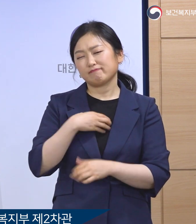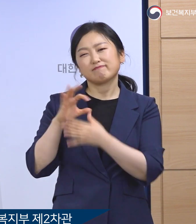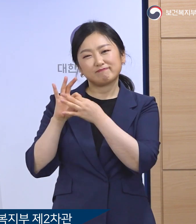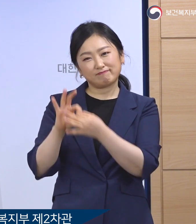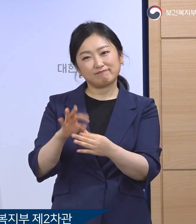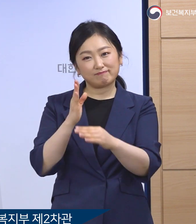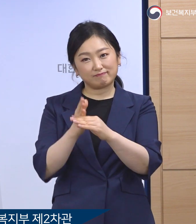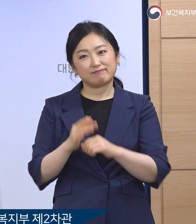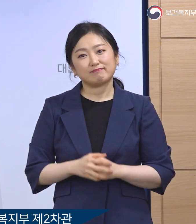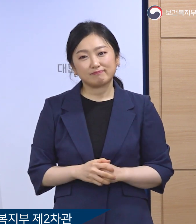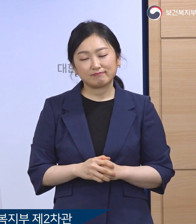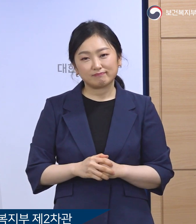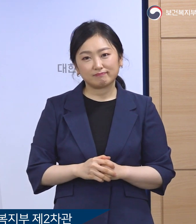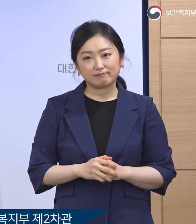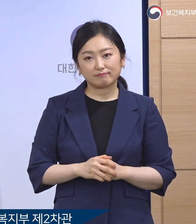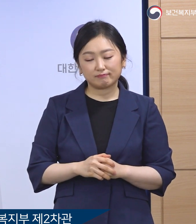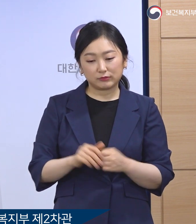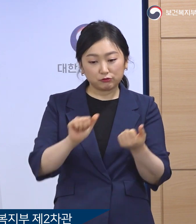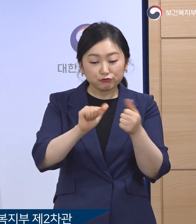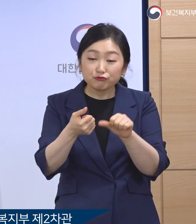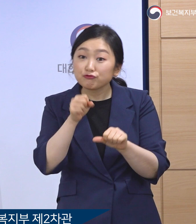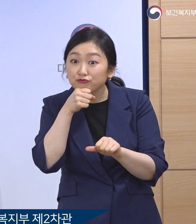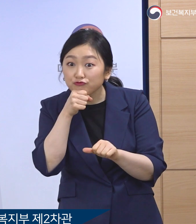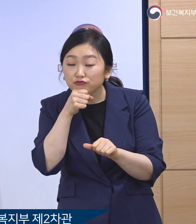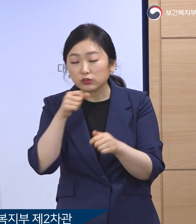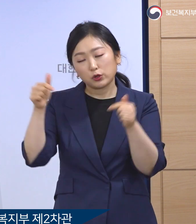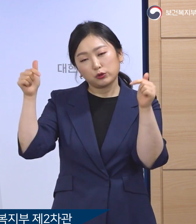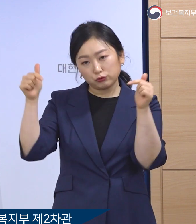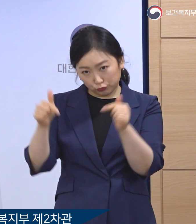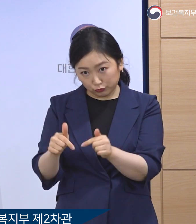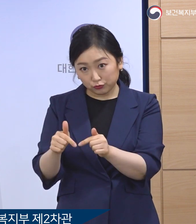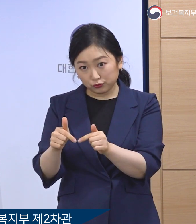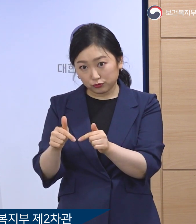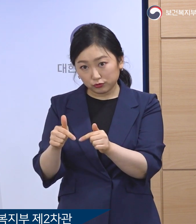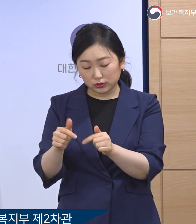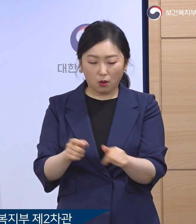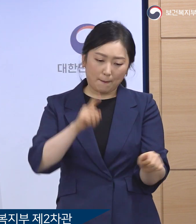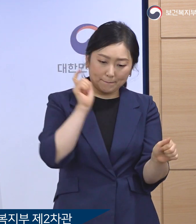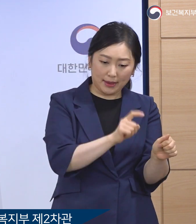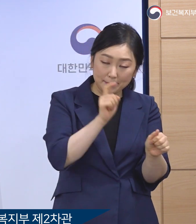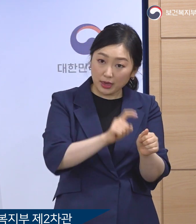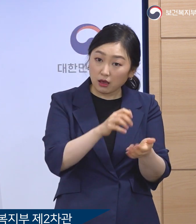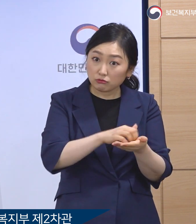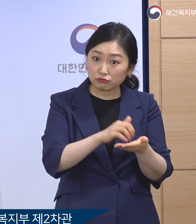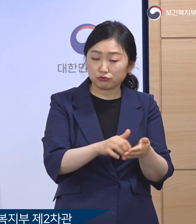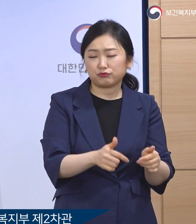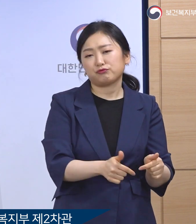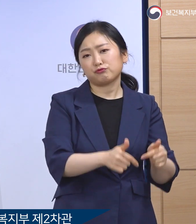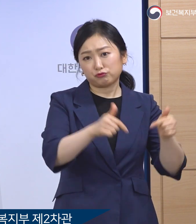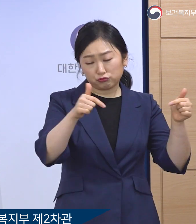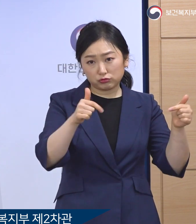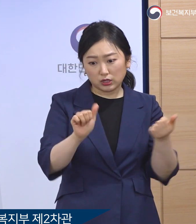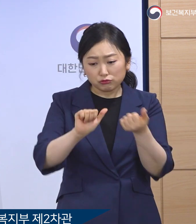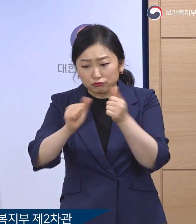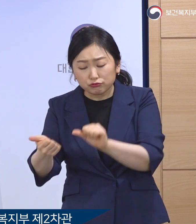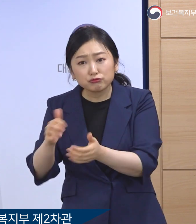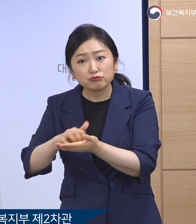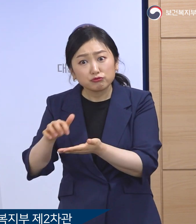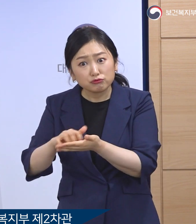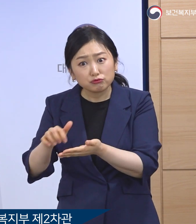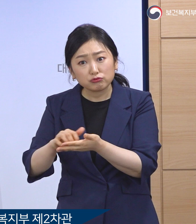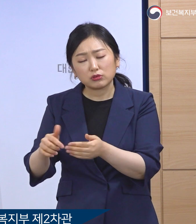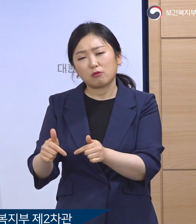상황입니다. 치명률은 계속 떨어지고 있지만 환자 발생이 많아지며 사망자는